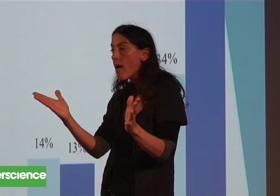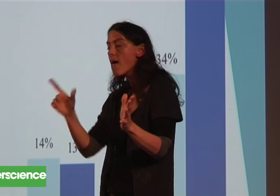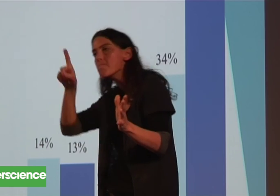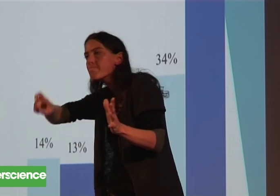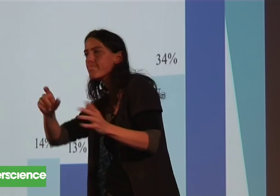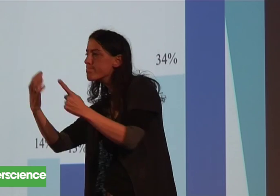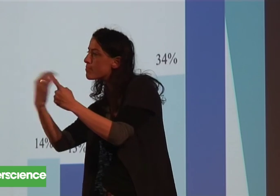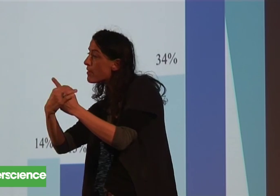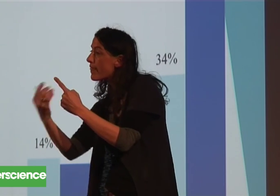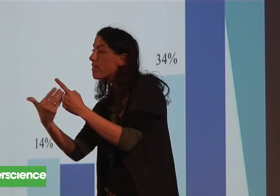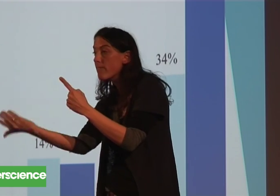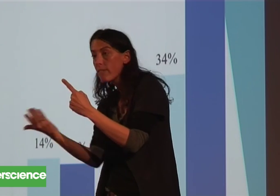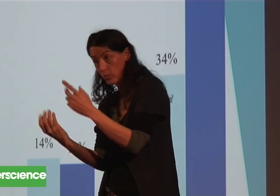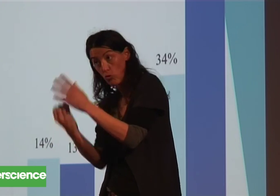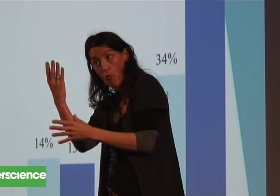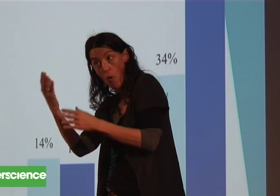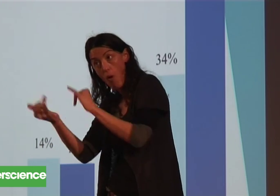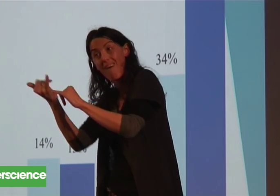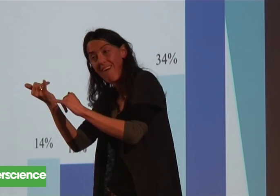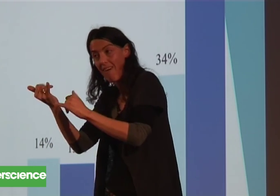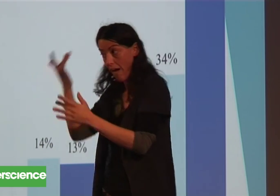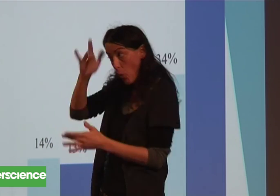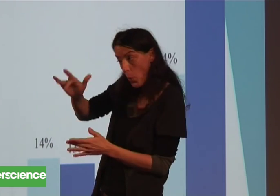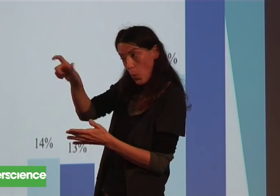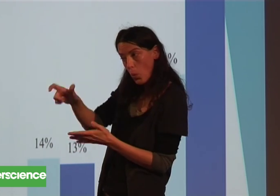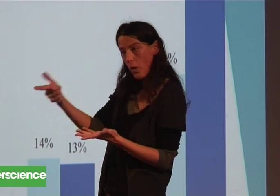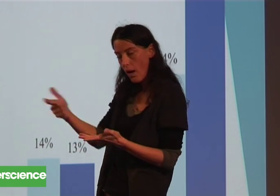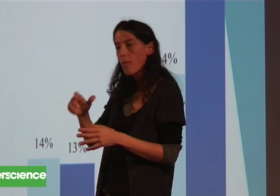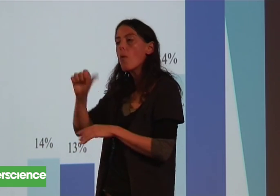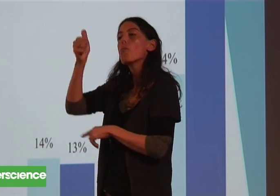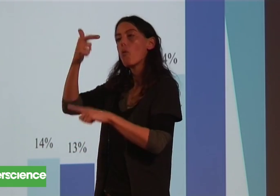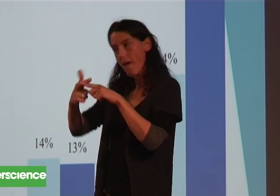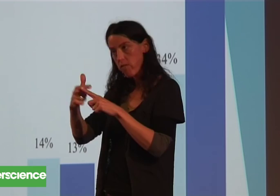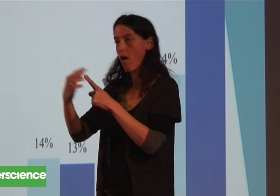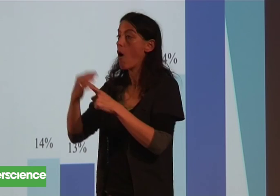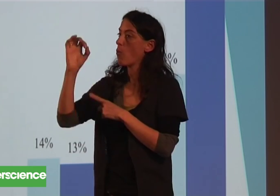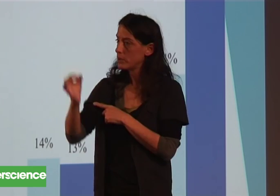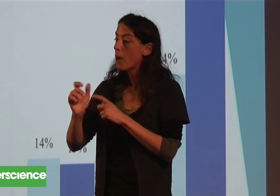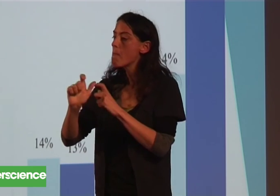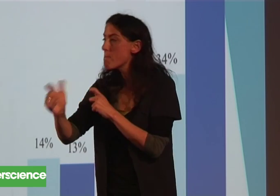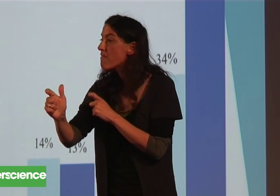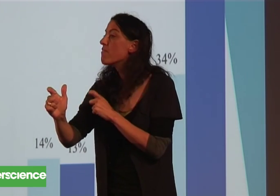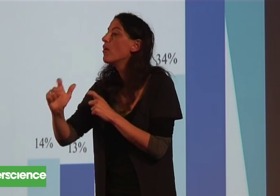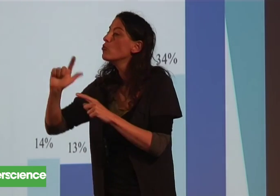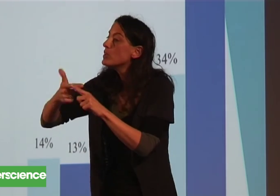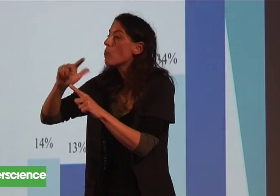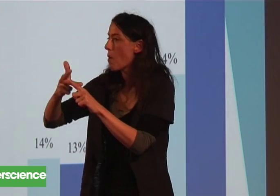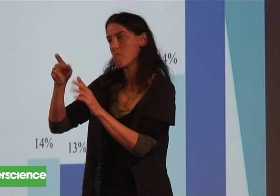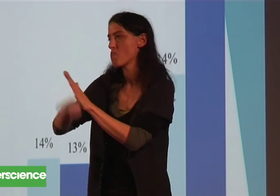donc avec ces nouveaux partenaires, après le premier rapport, est un peu moins fréquente dans le BSSM. On voit donc